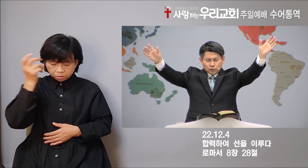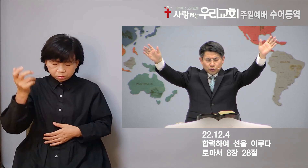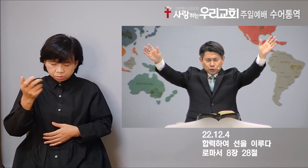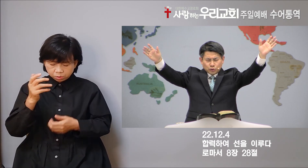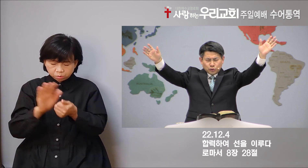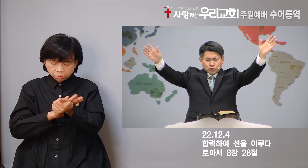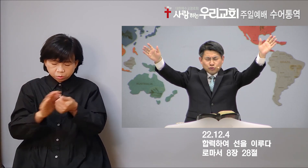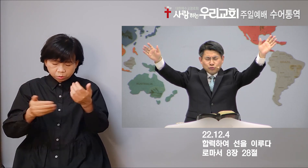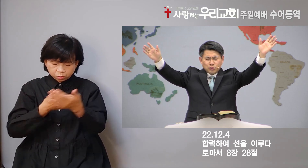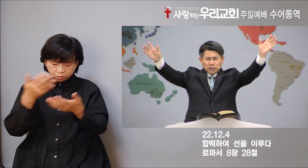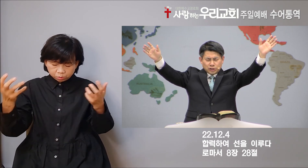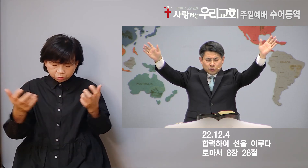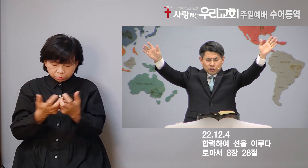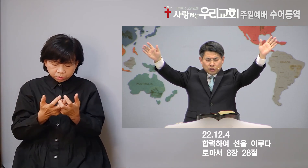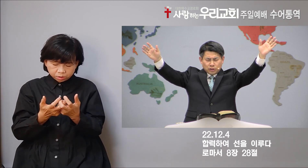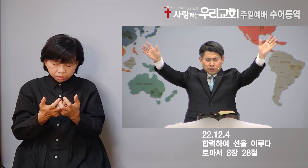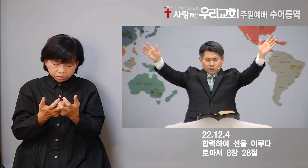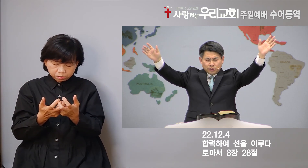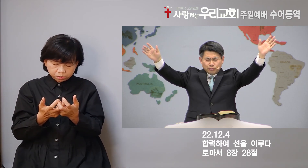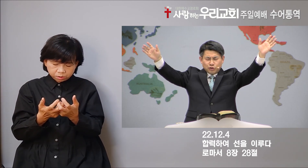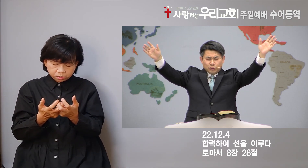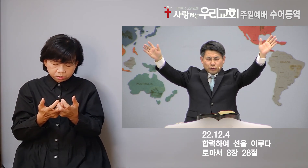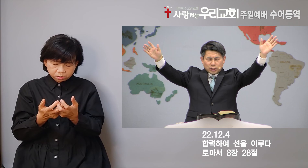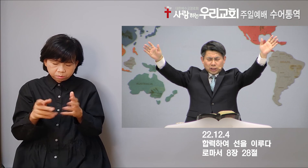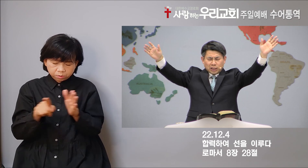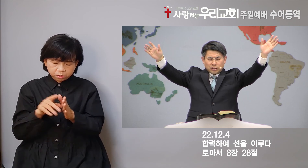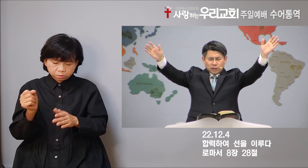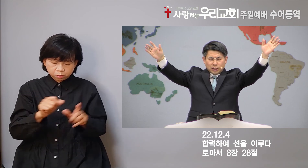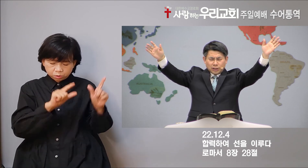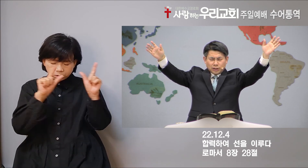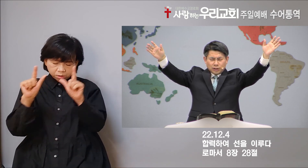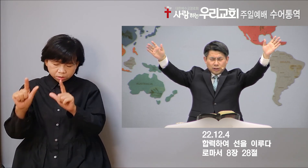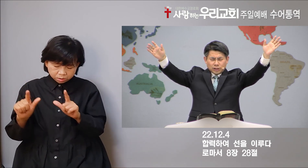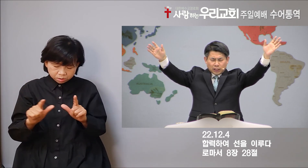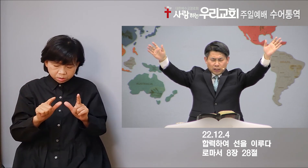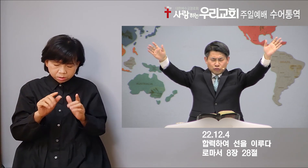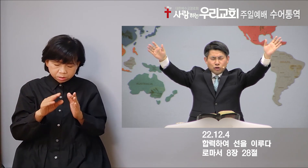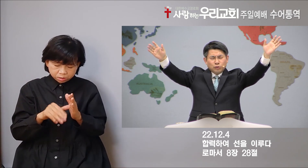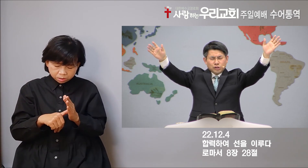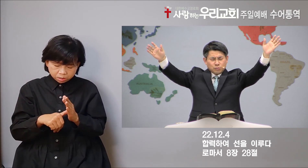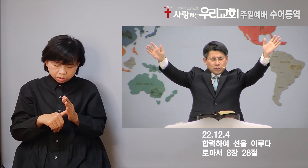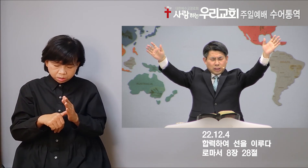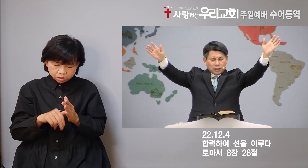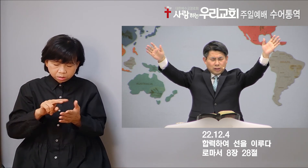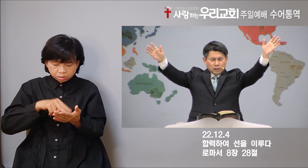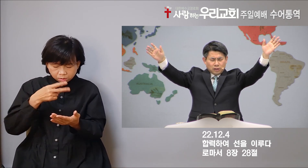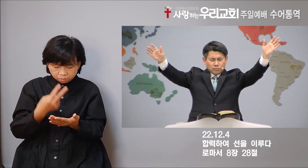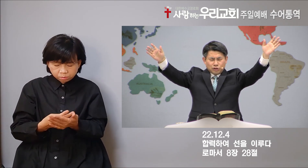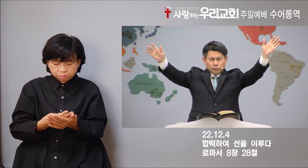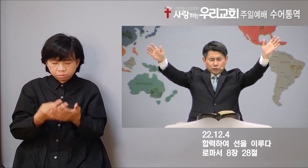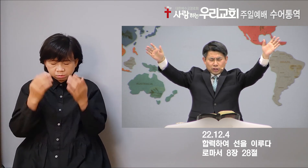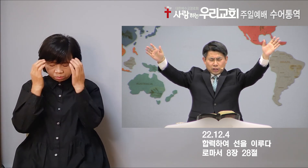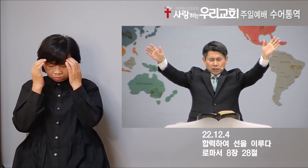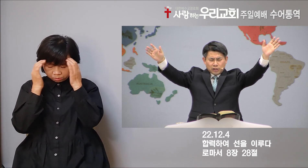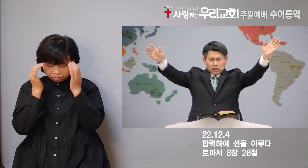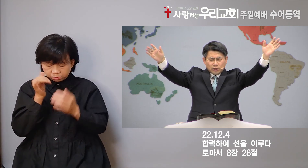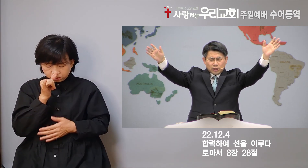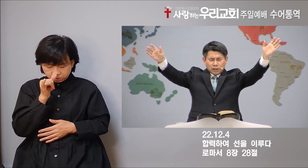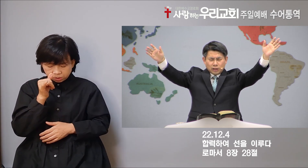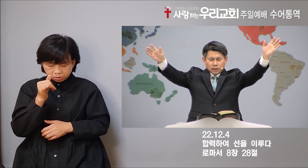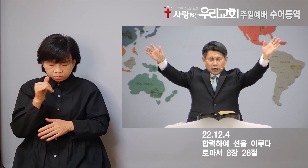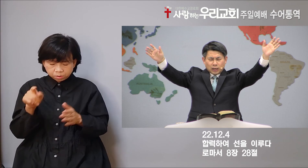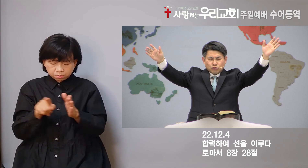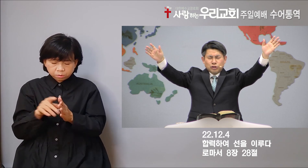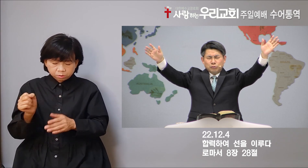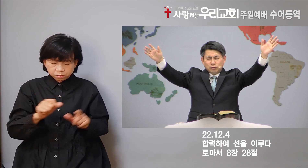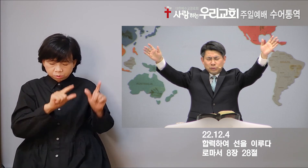성령님의 위로교통 충만하심이 믿음으로 살아가는데 자꾸 넘어집니다. 믿음으로 살아가려